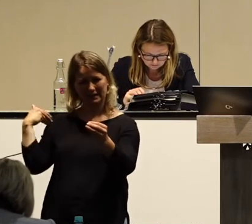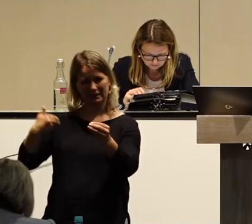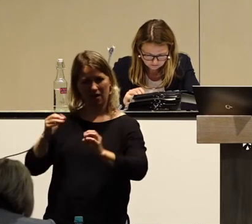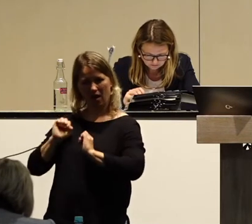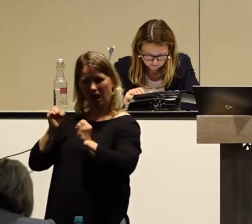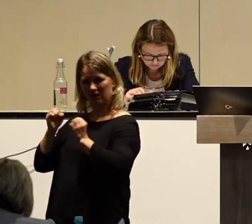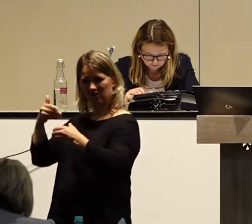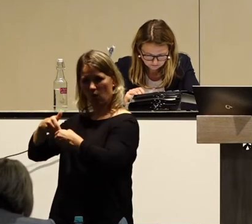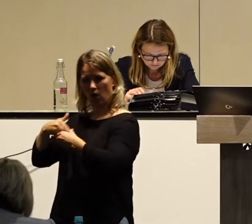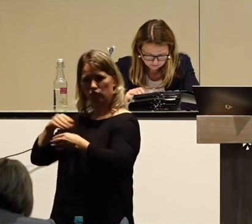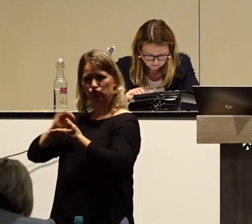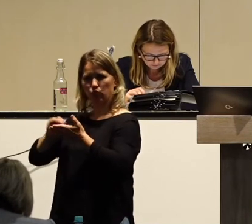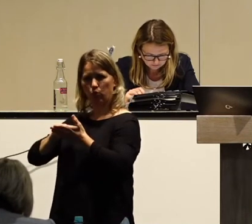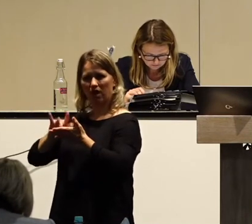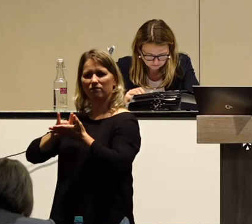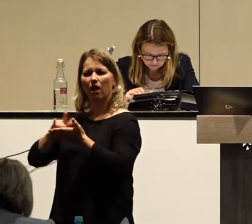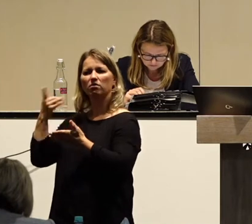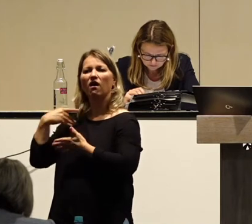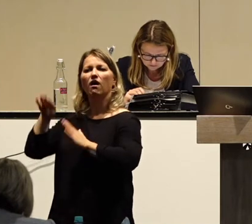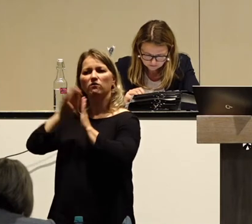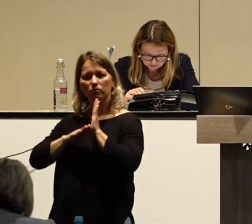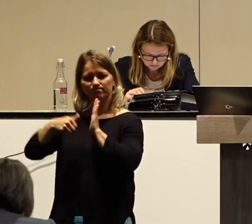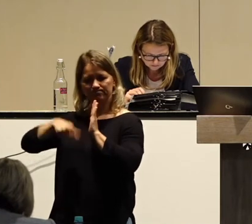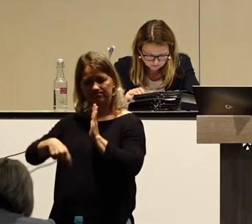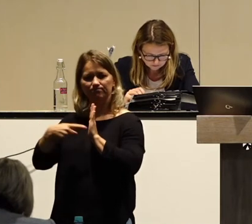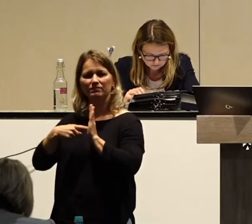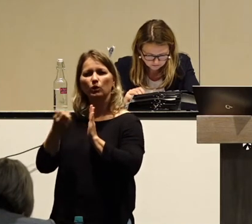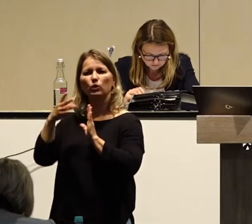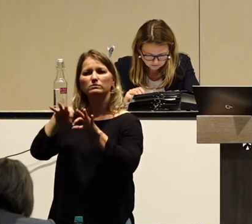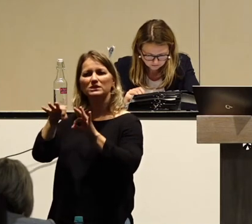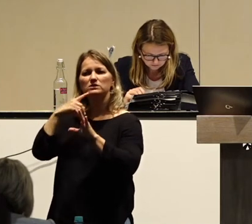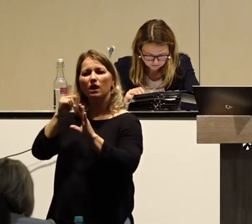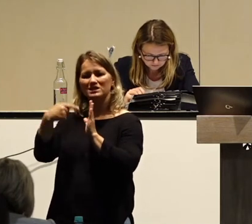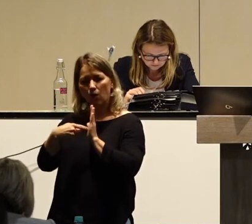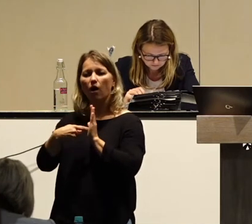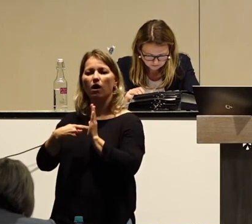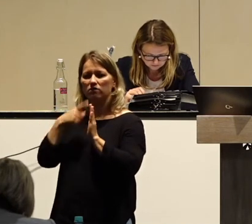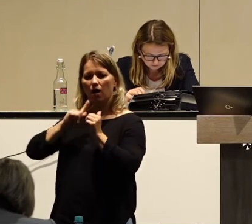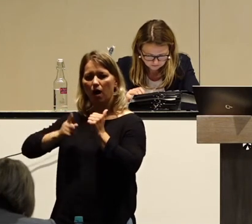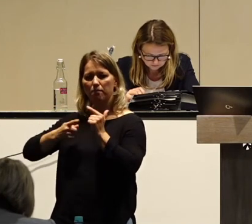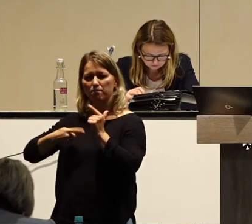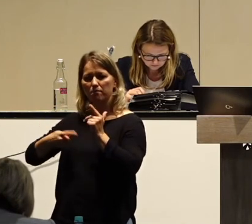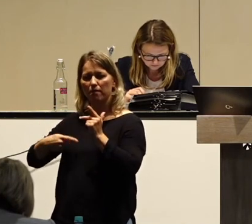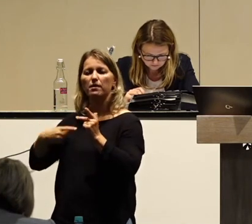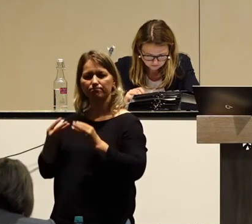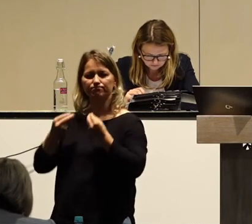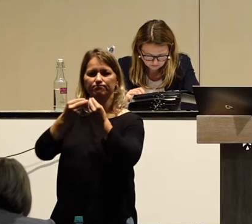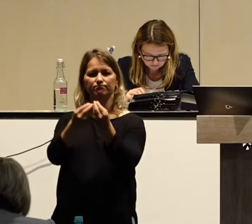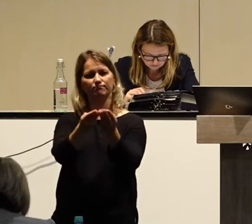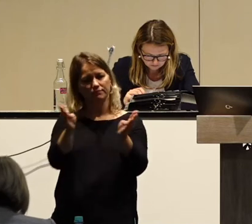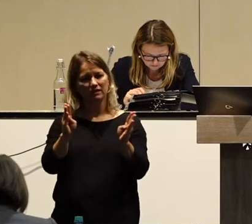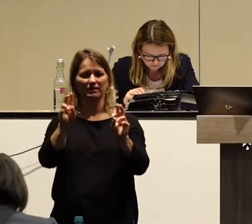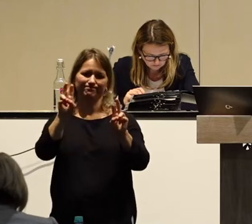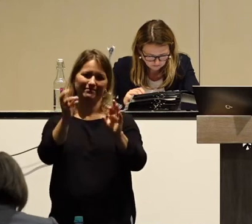Schulen geschehen auf Grundlage der Vorgaben oder der Empfehlungen des Kultusministers, dass wir dort zu einer sinnvollen Ergänzung auch